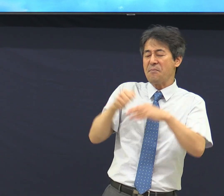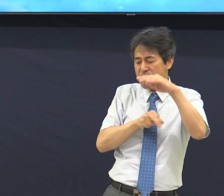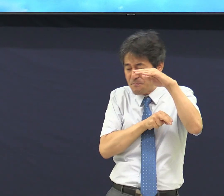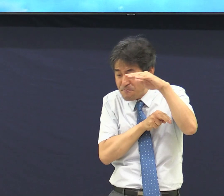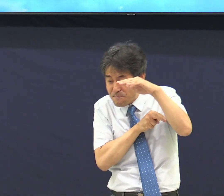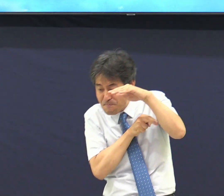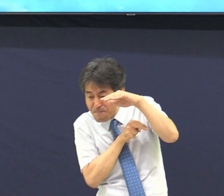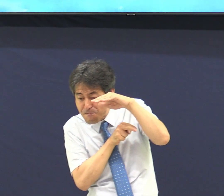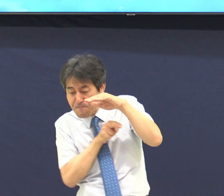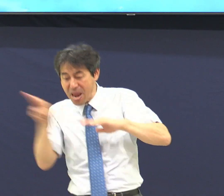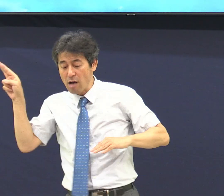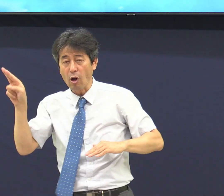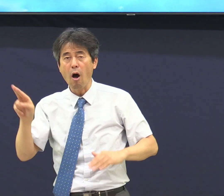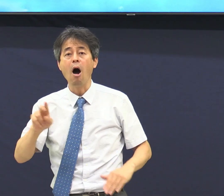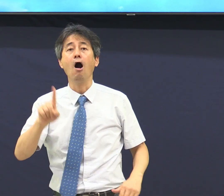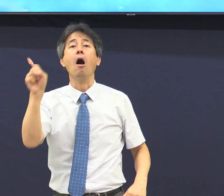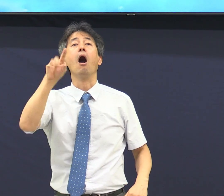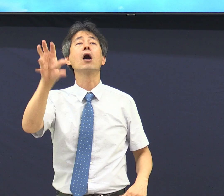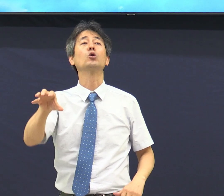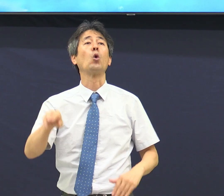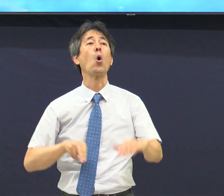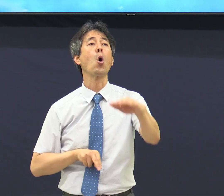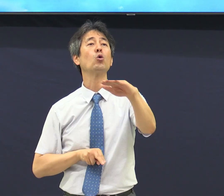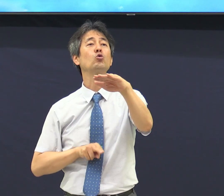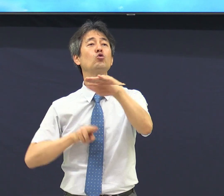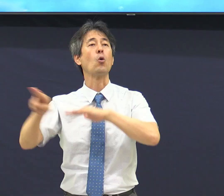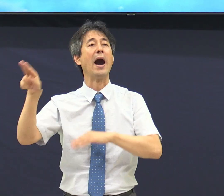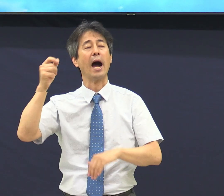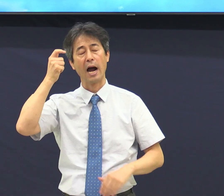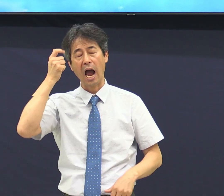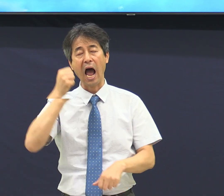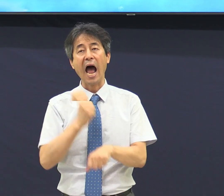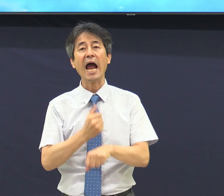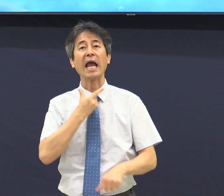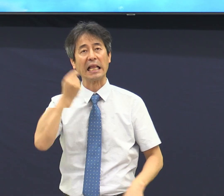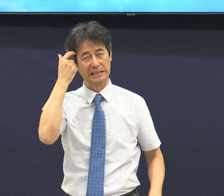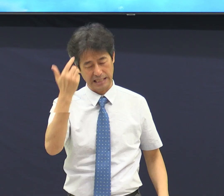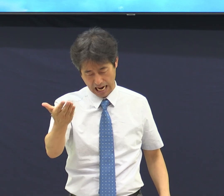주님의 얼굴을 피하여 어디로 도망하리이까?